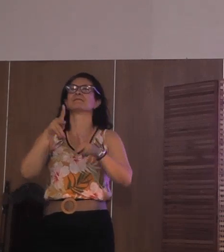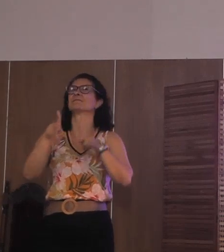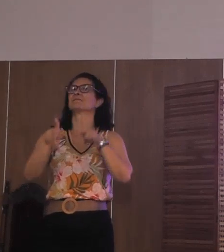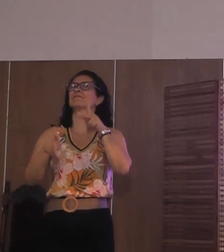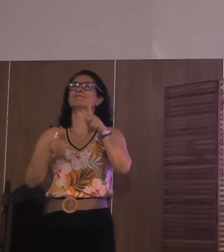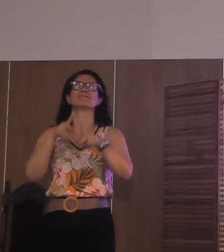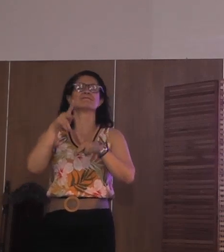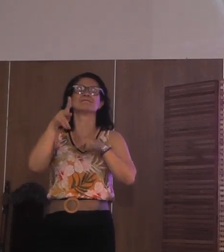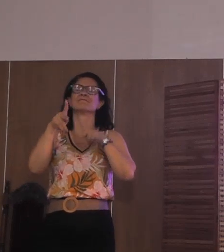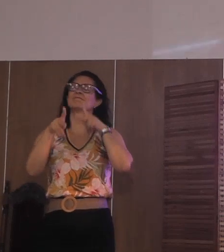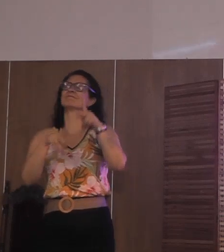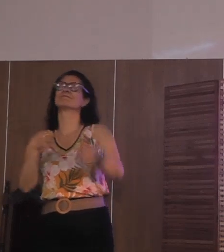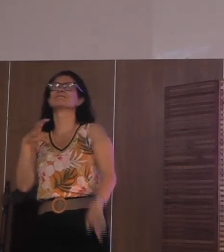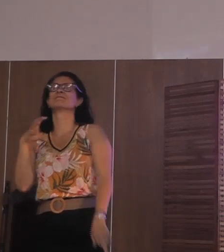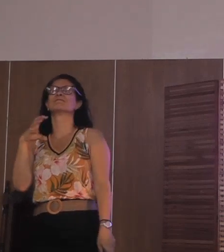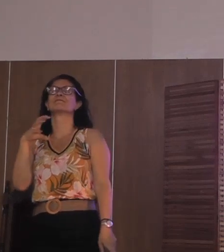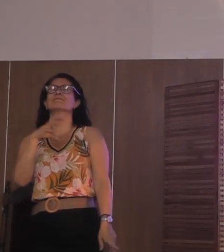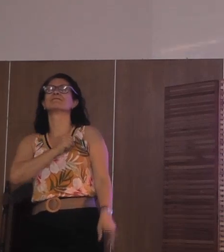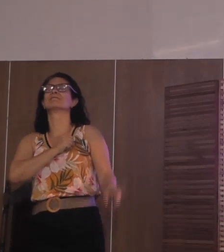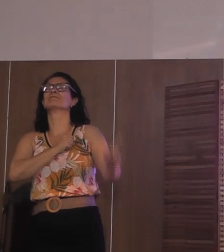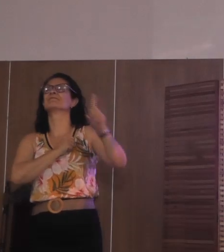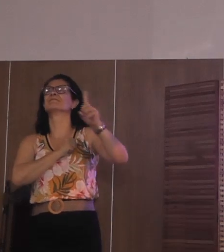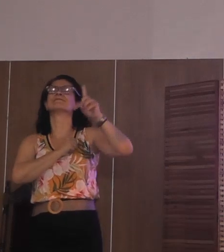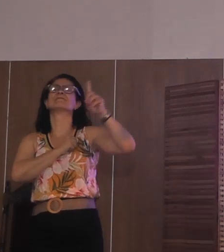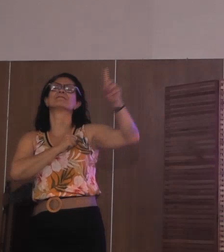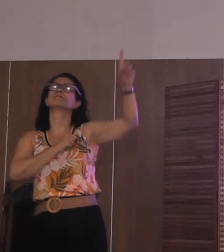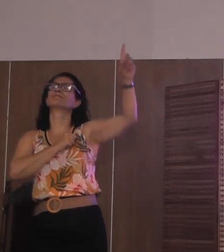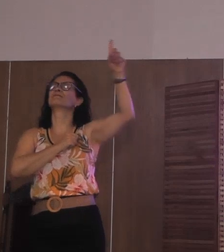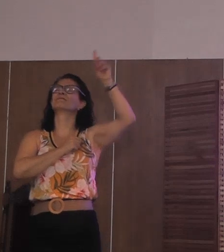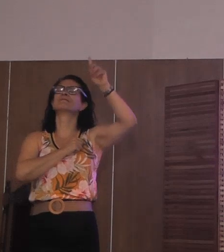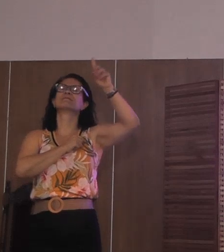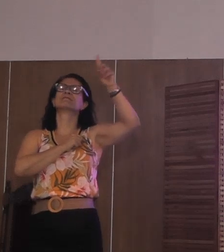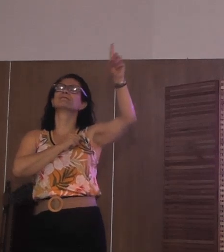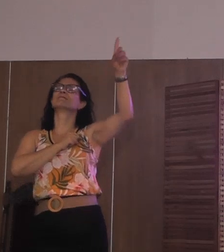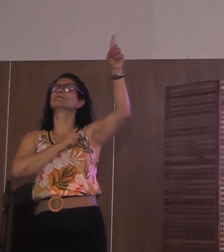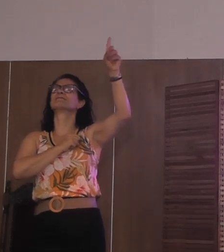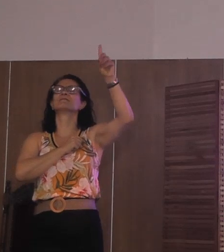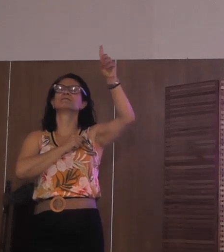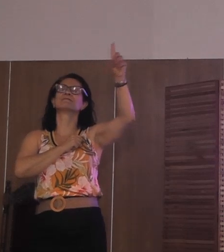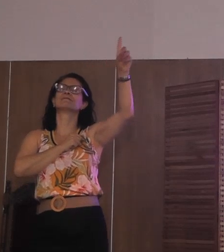quem? daqueles que te amam.